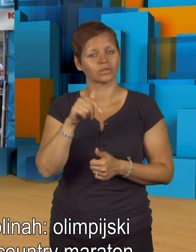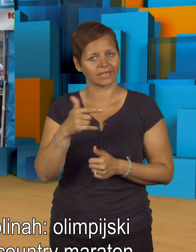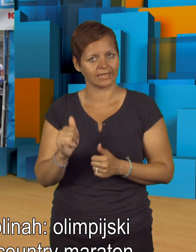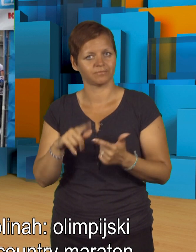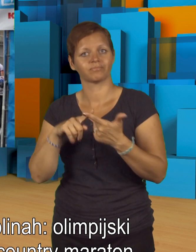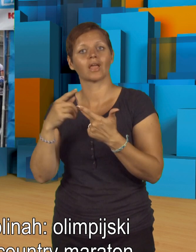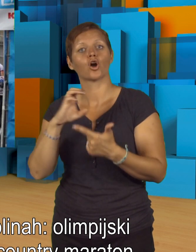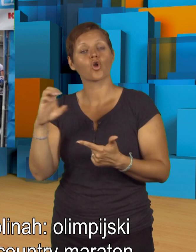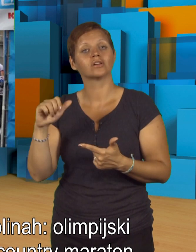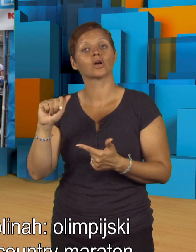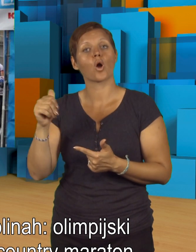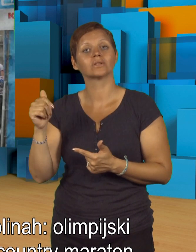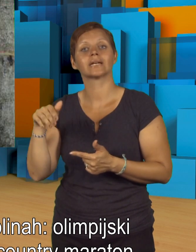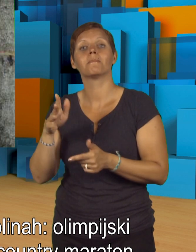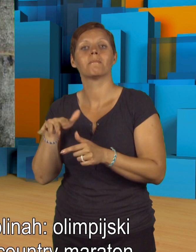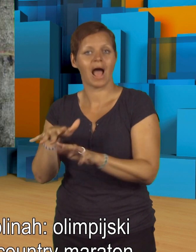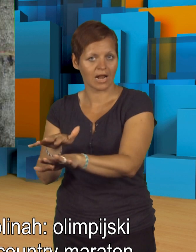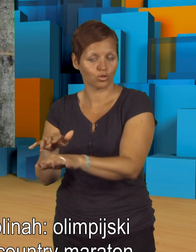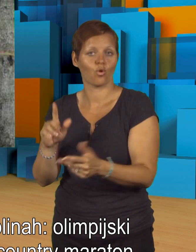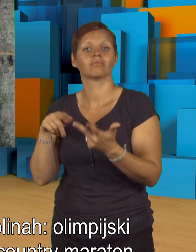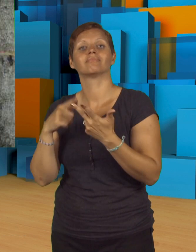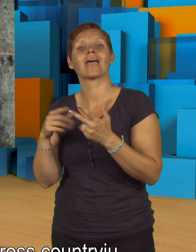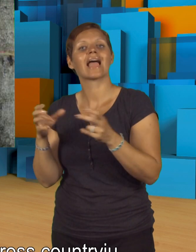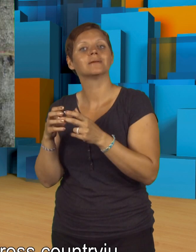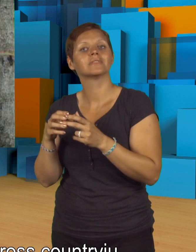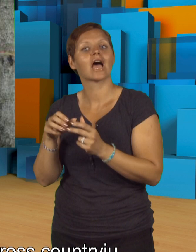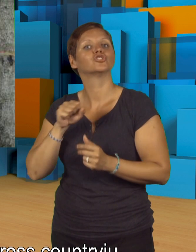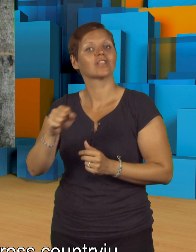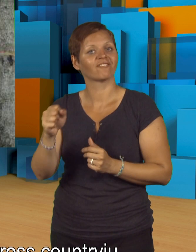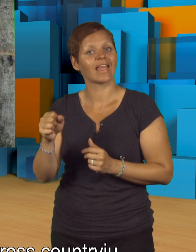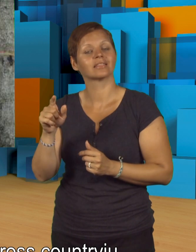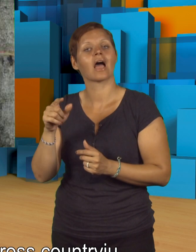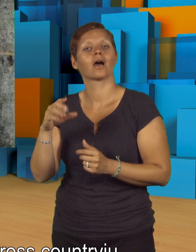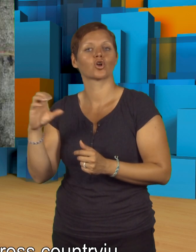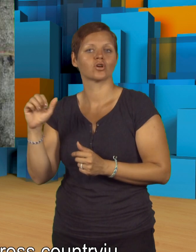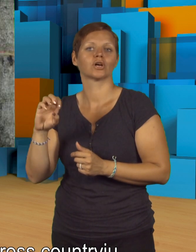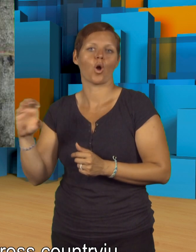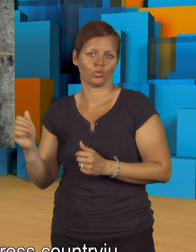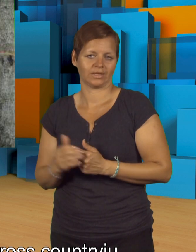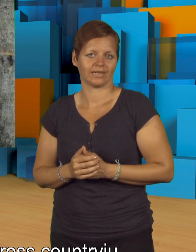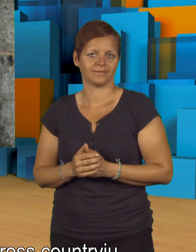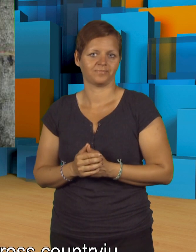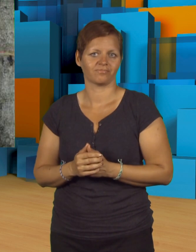in ekipna štafeta v cross-countryju. Rezultate in fotografije si lahko ogledate na spletni